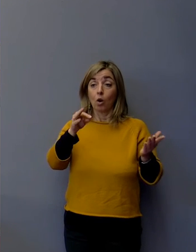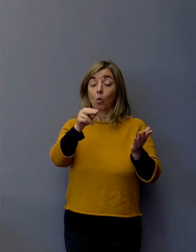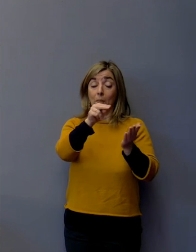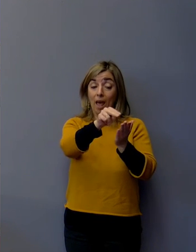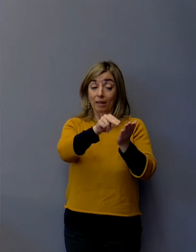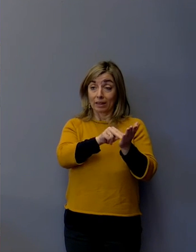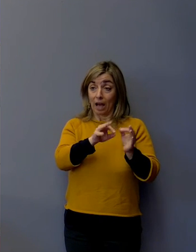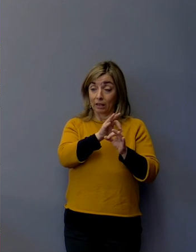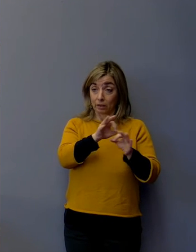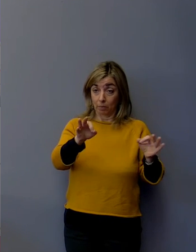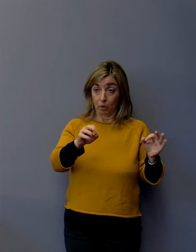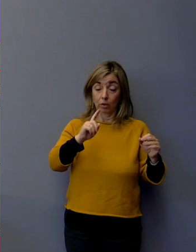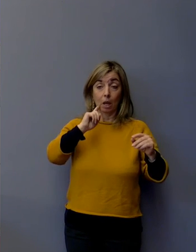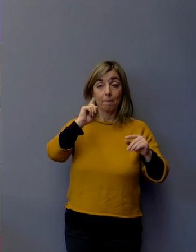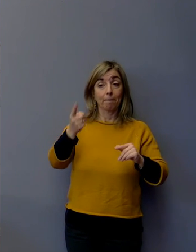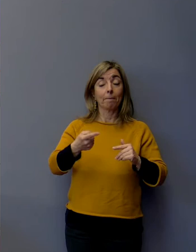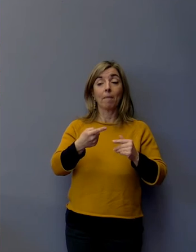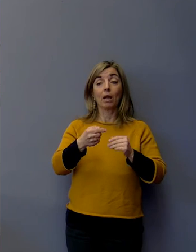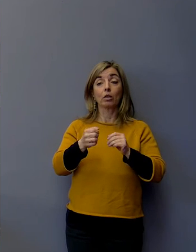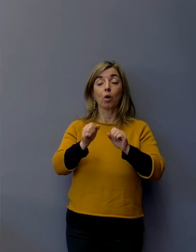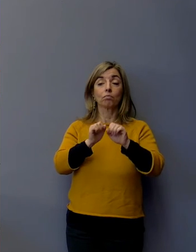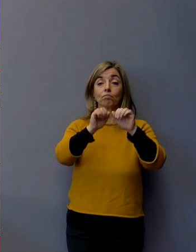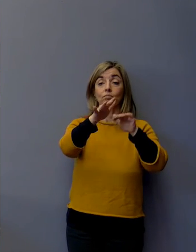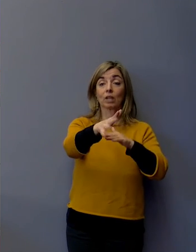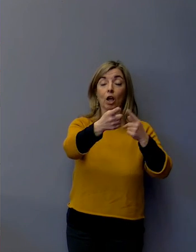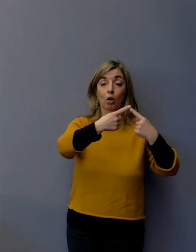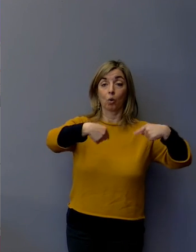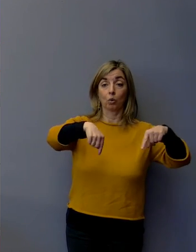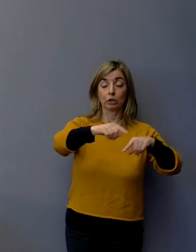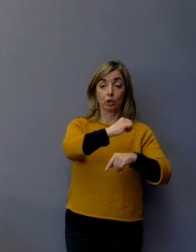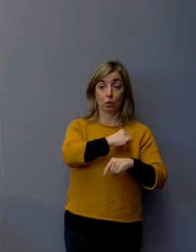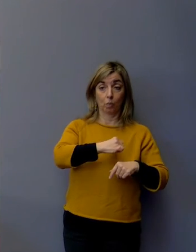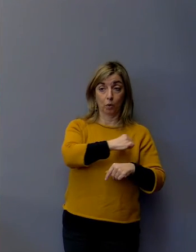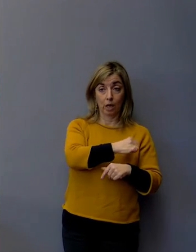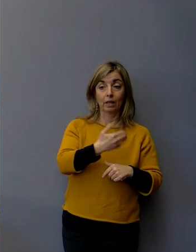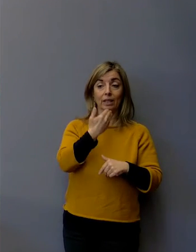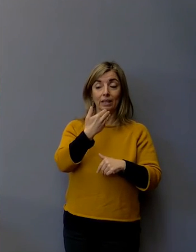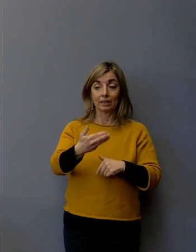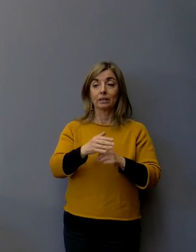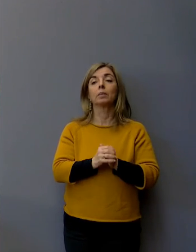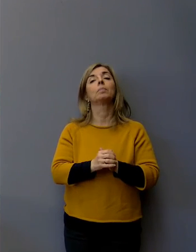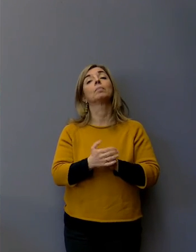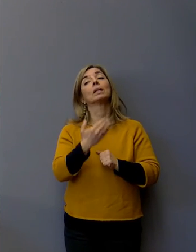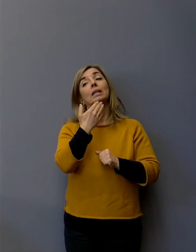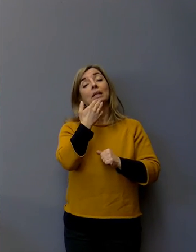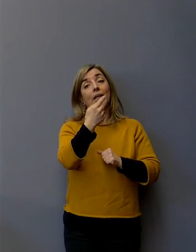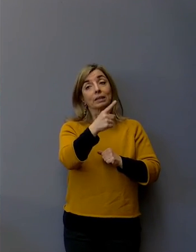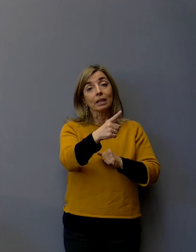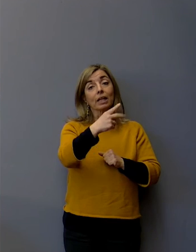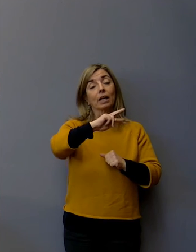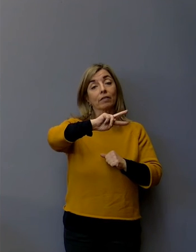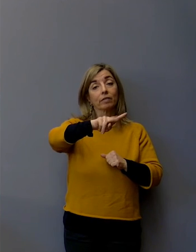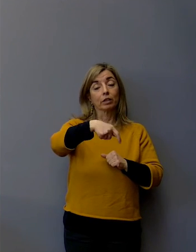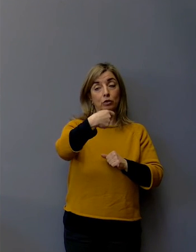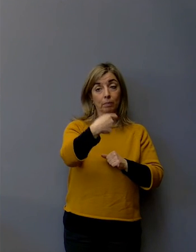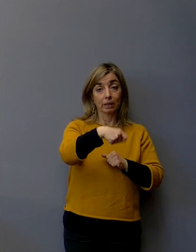opportuno trasmettere consiglio comunale grazie grazie a lei è vicepresidente e assessore campo